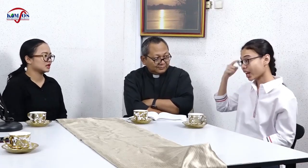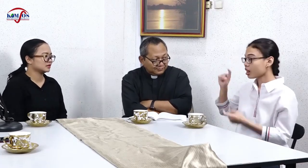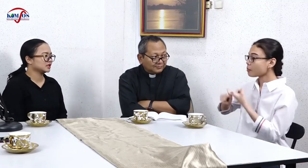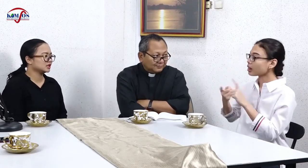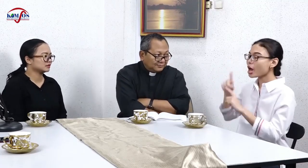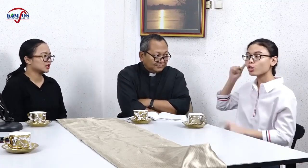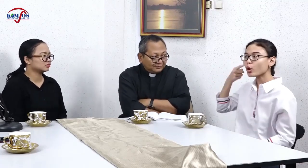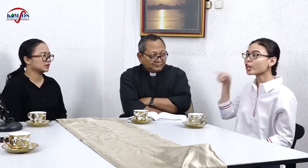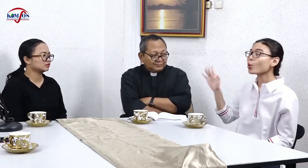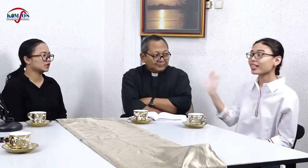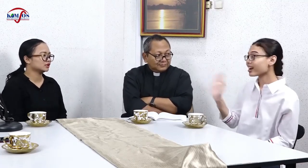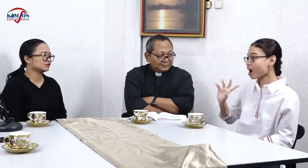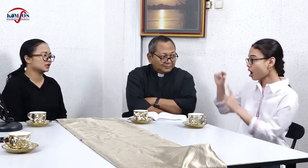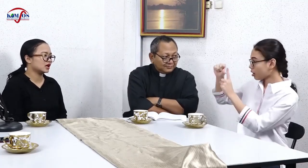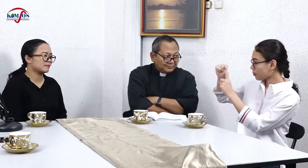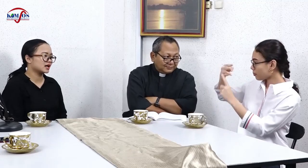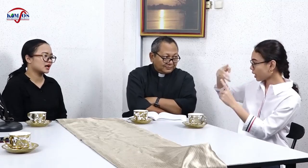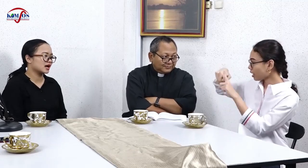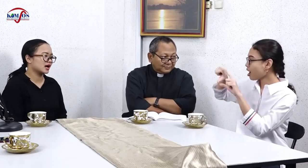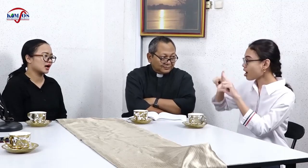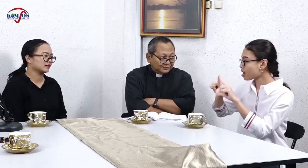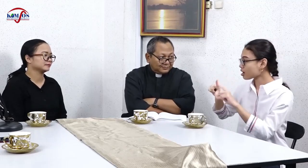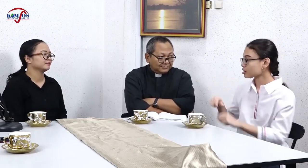cuma dengar dengan pikir teman teman